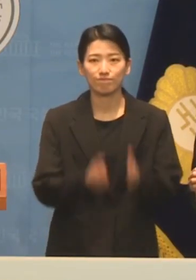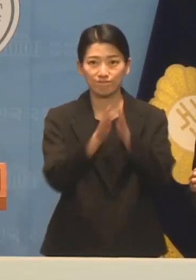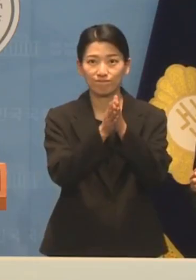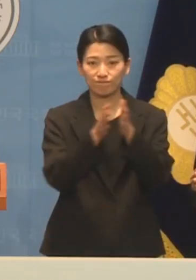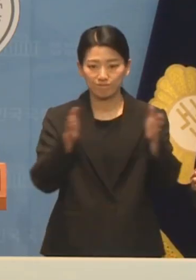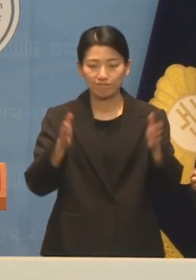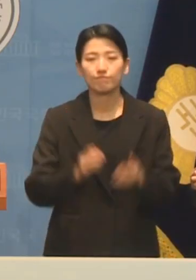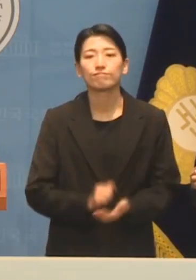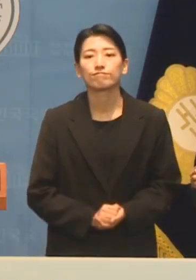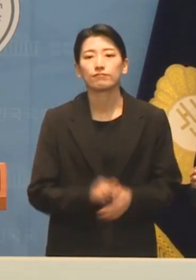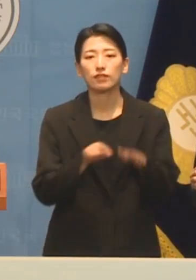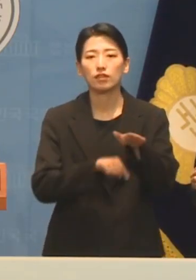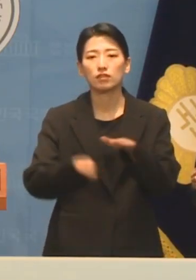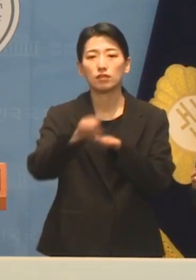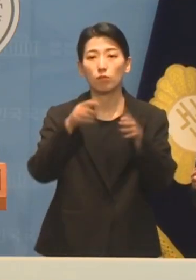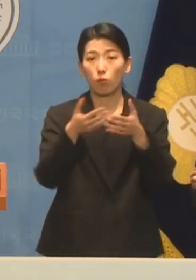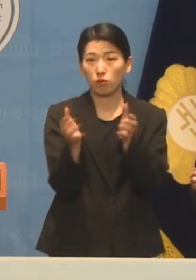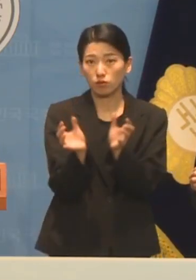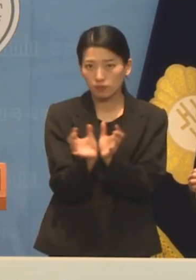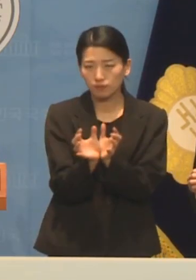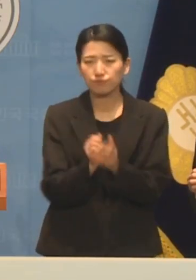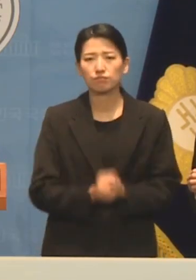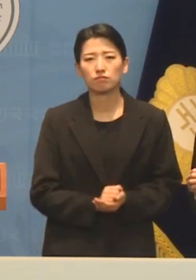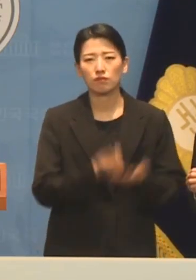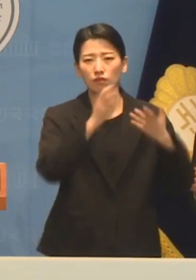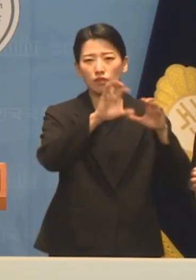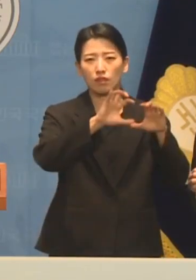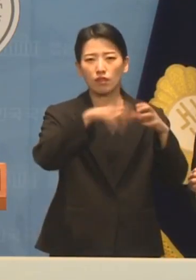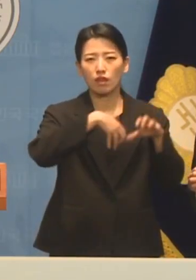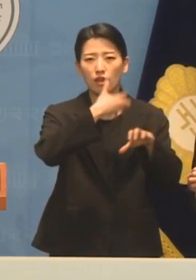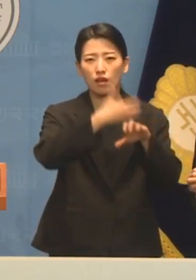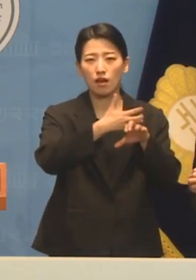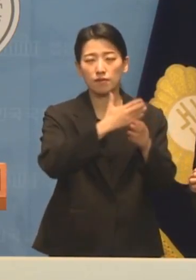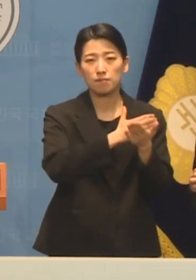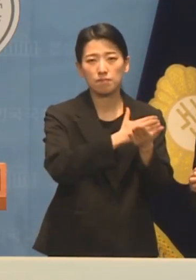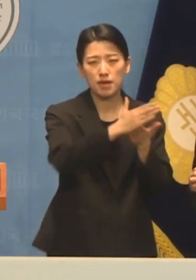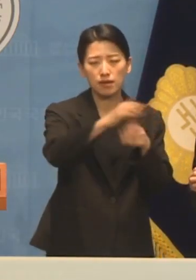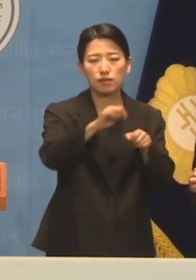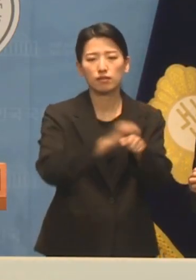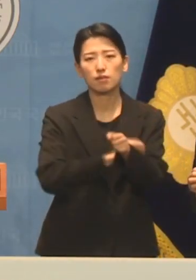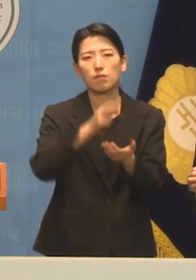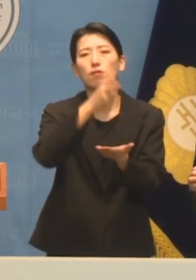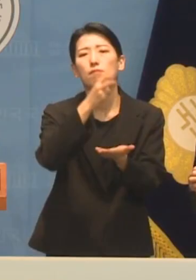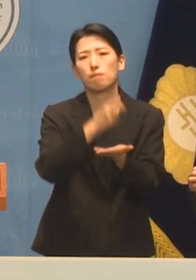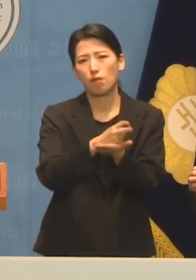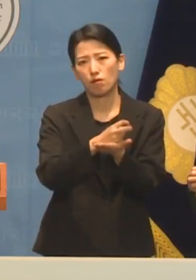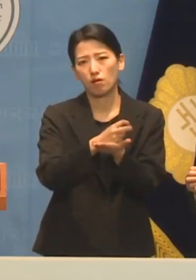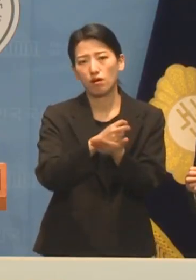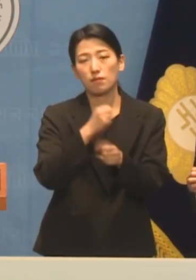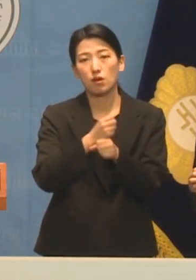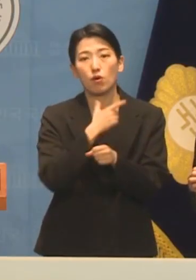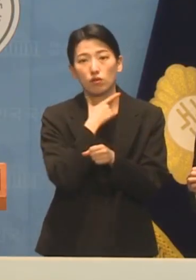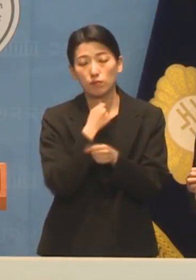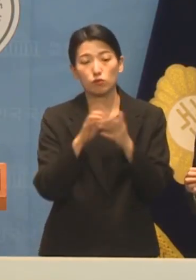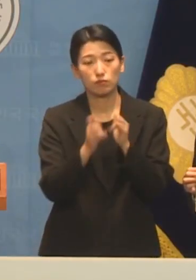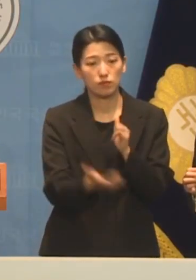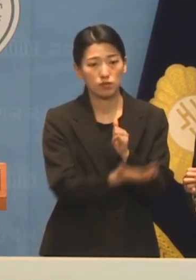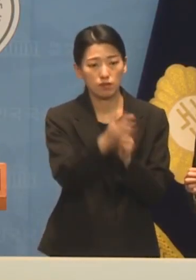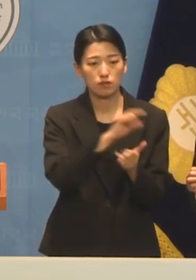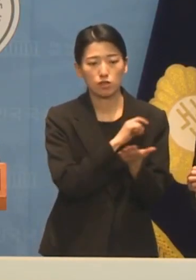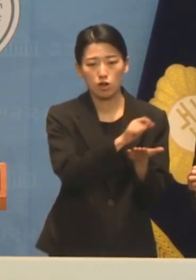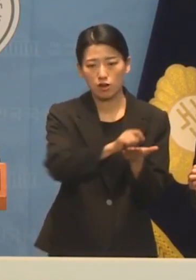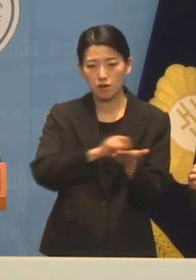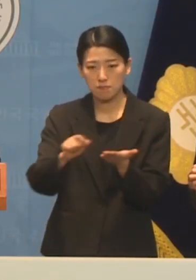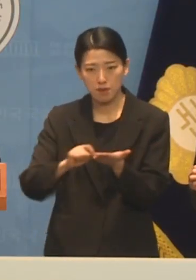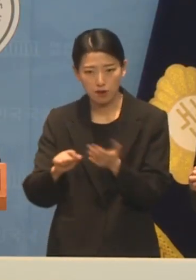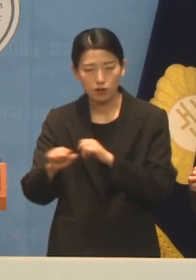시작하겠습니다. 진보당 내란 종식 특별법 제정 범국민 서명운동 선포 기자회견을 시작하겠습니다.